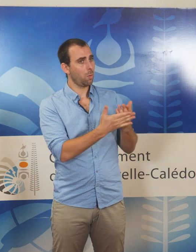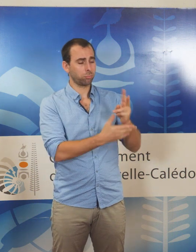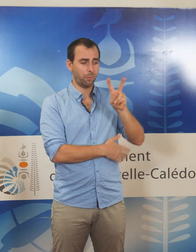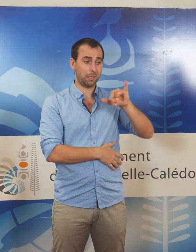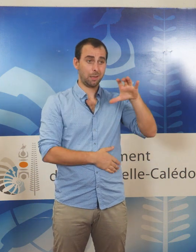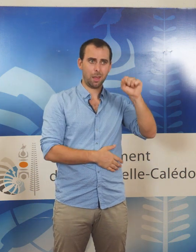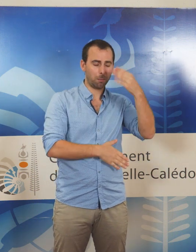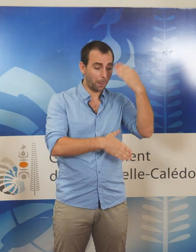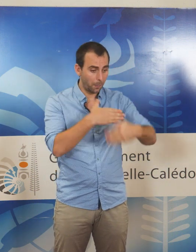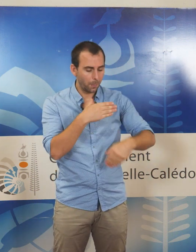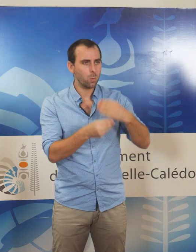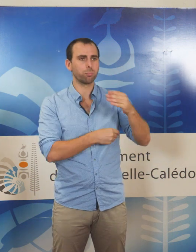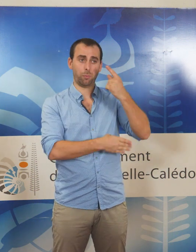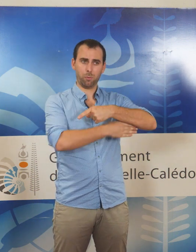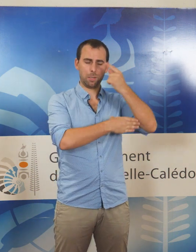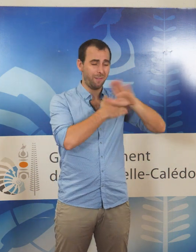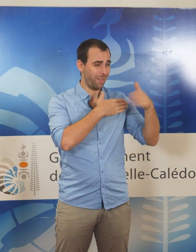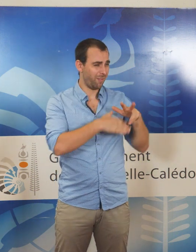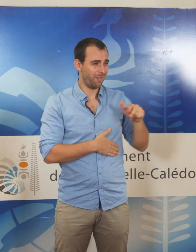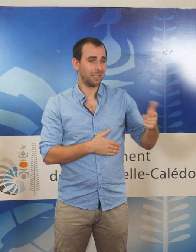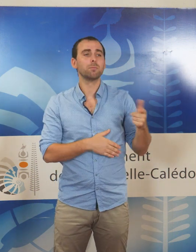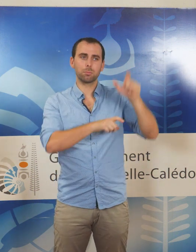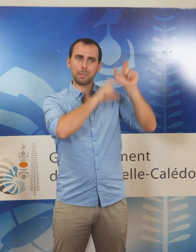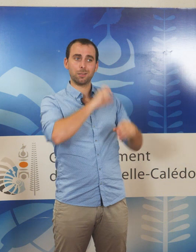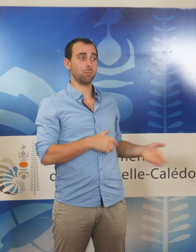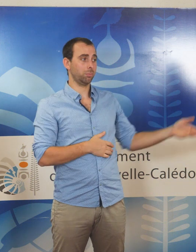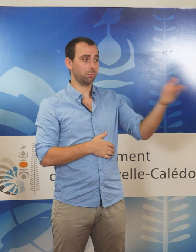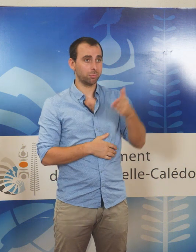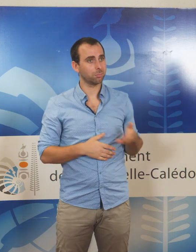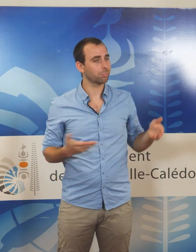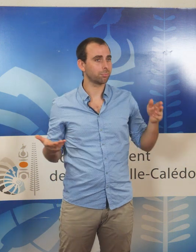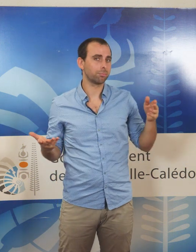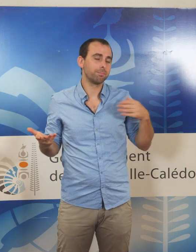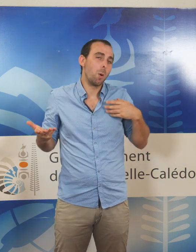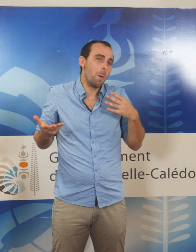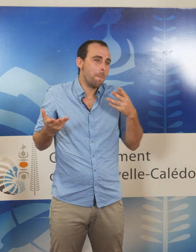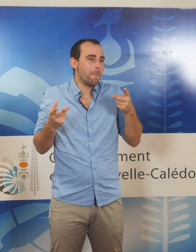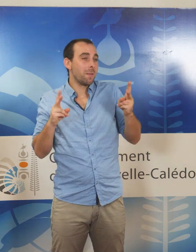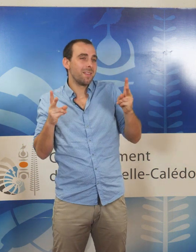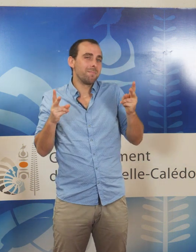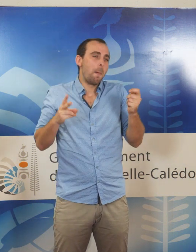visa et dont les frontières fermées, ces personnes-là ont été, sous toute réserve bien entendu,